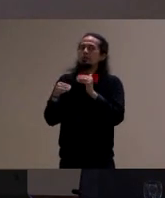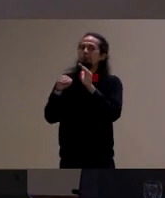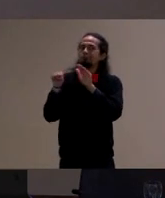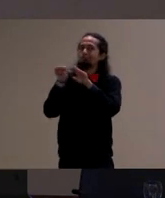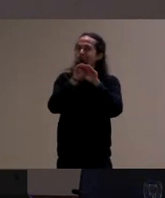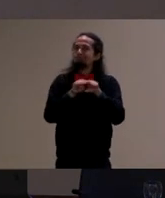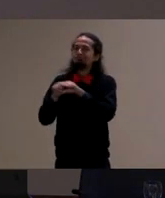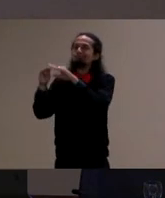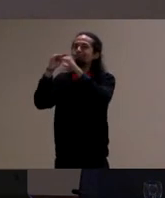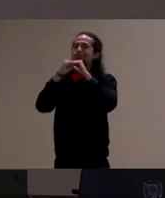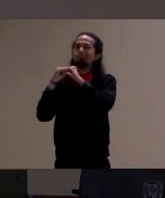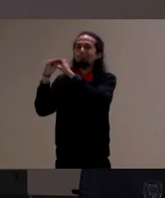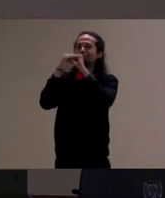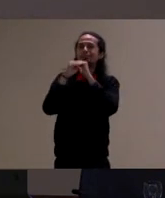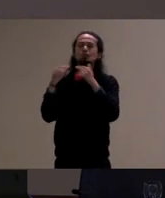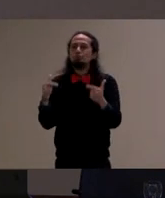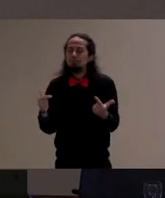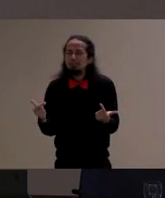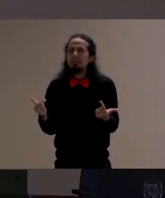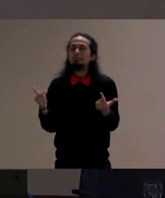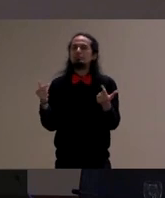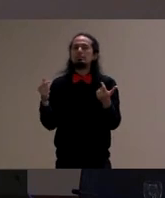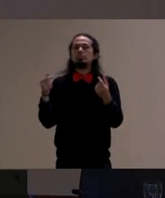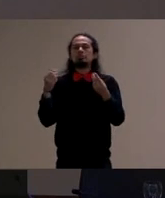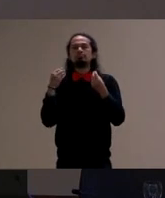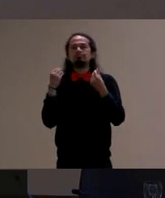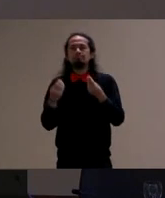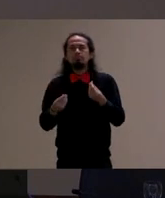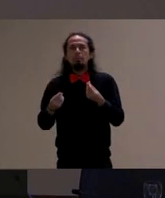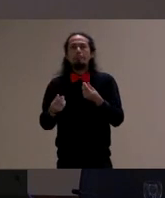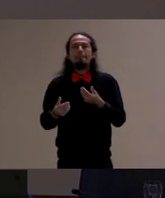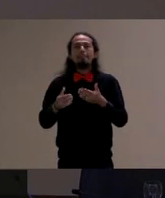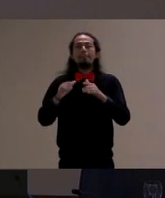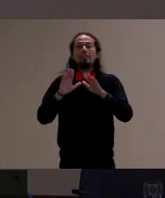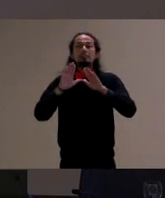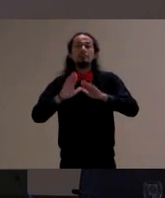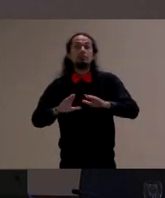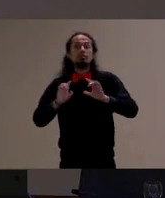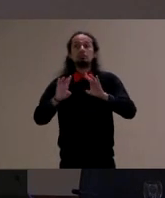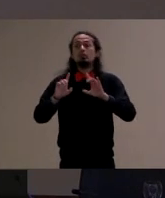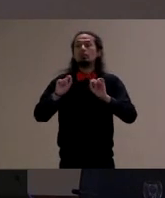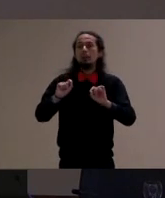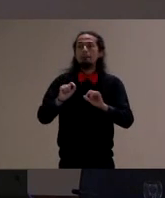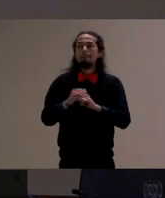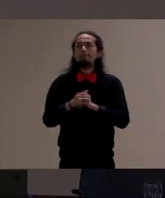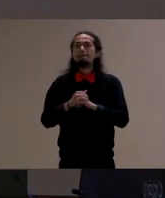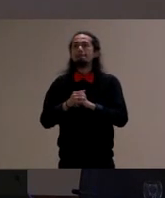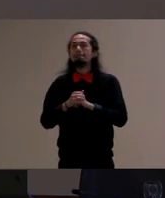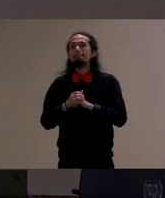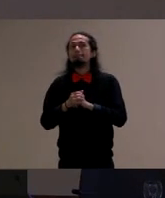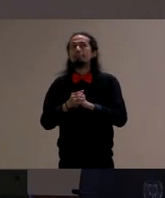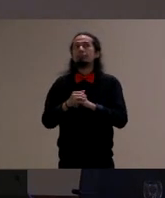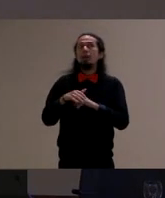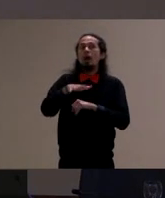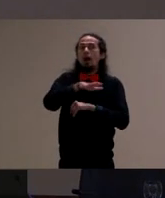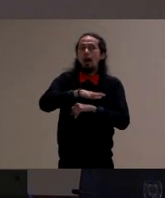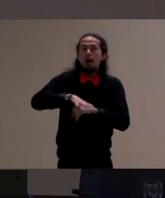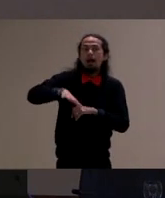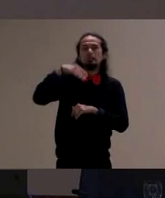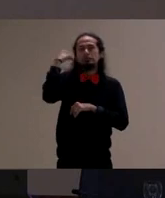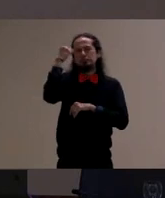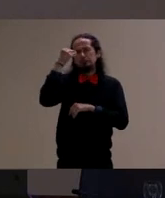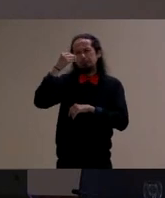de experiência né ficando lá o campus né os campos de experiência mas sem uma